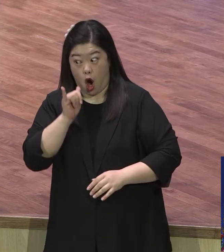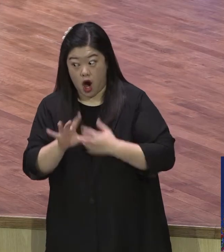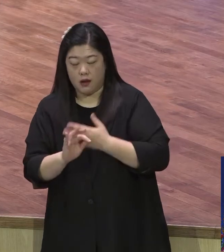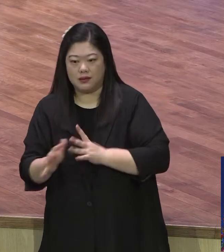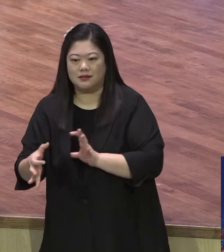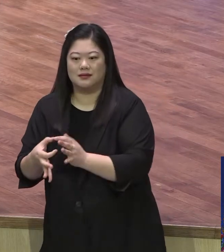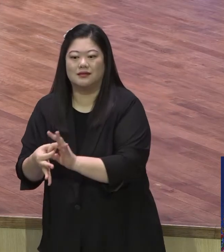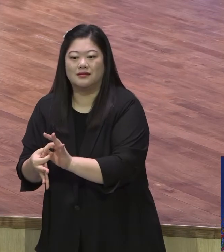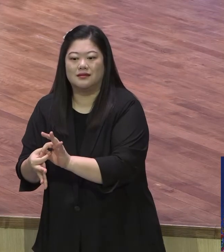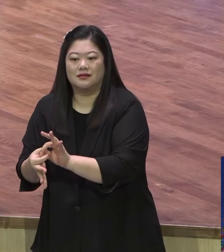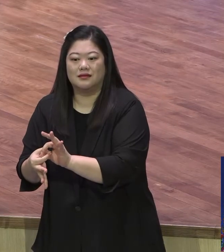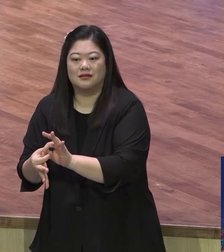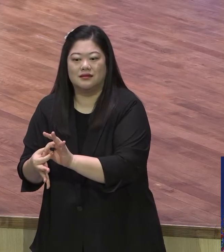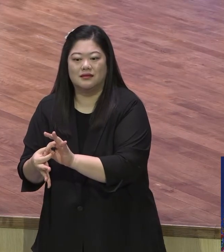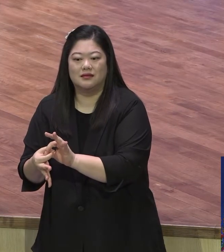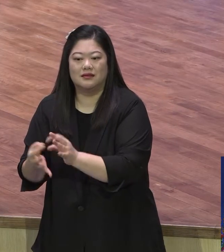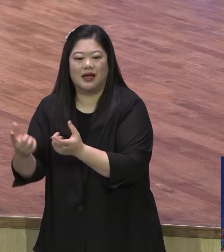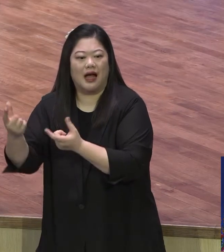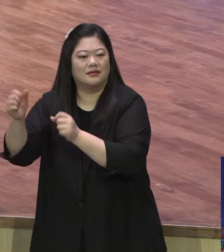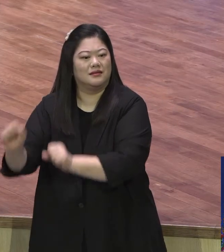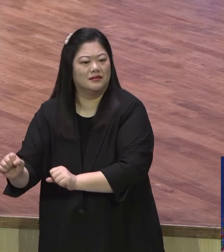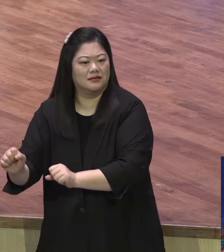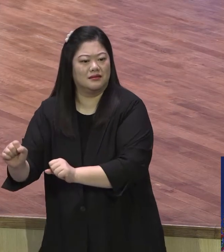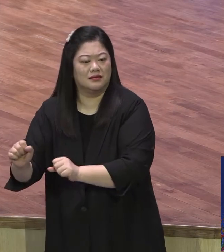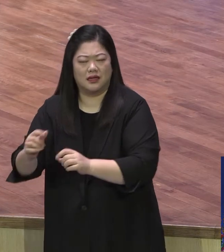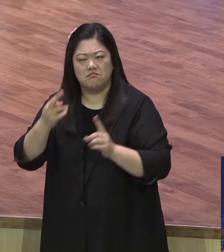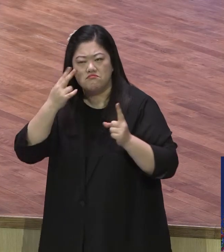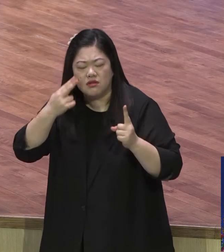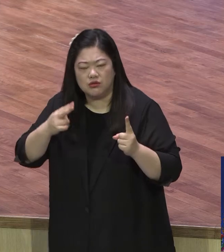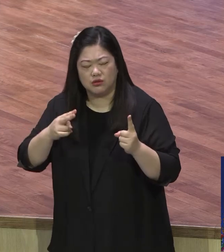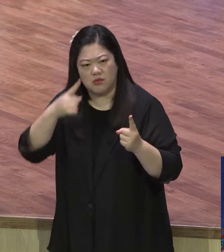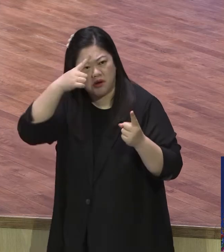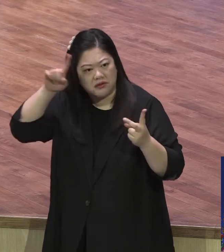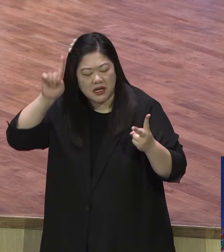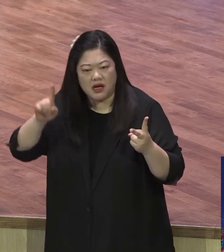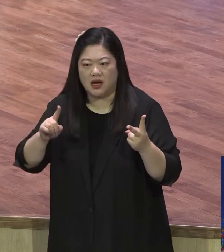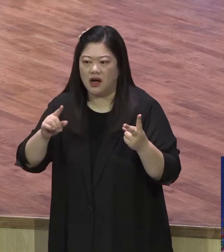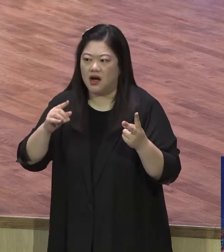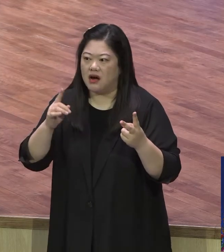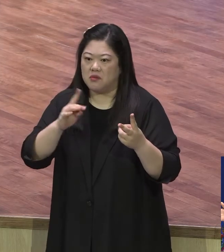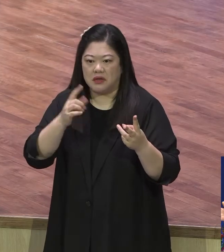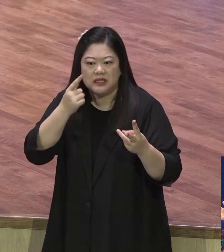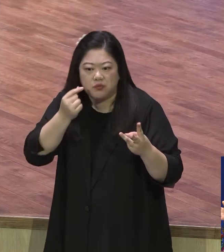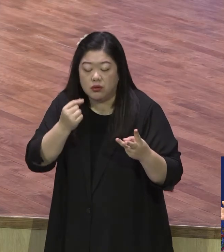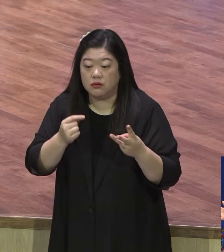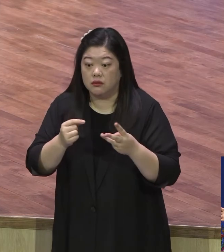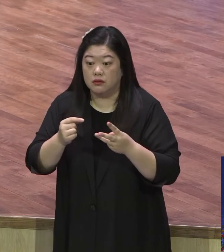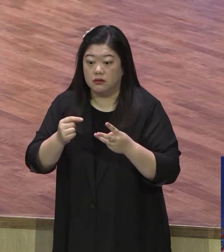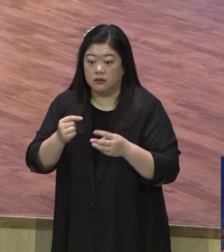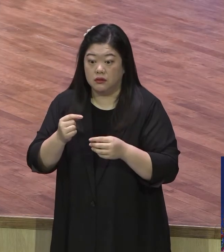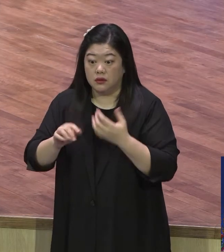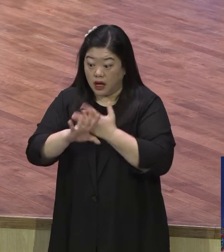그러니까 하나님 보실 때 지금 한 번도 듣지 못한 곳이 지금 거의 다 인데